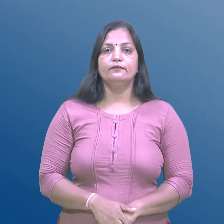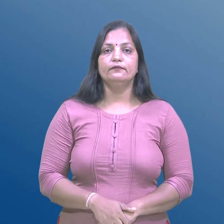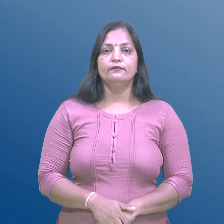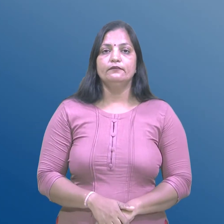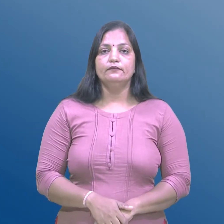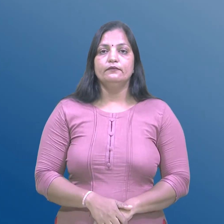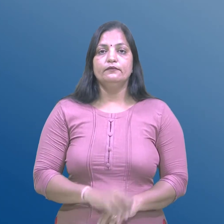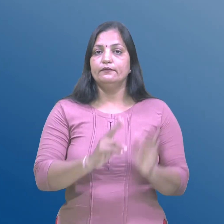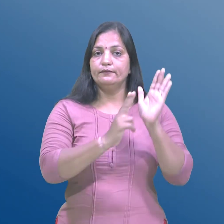એન,